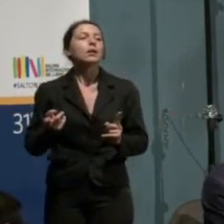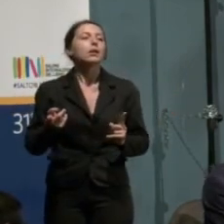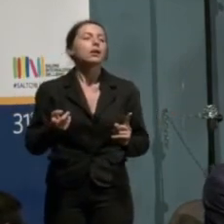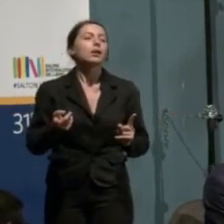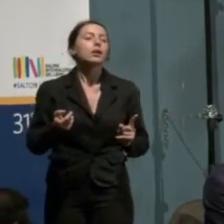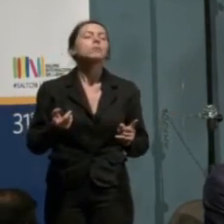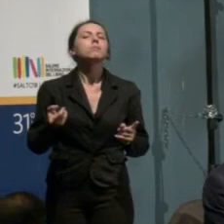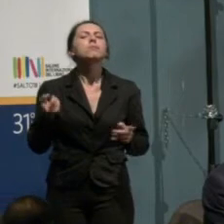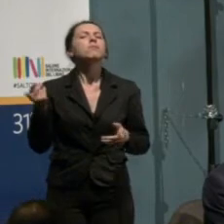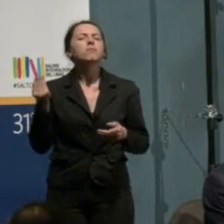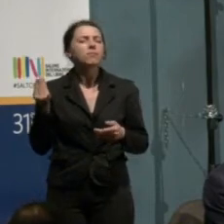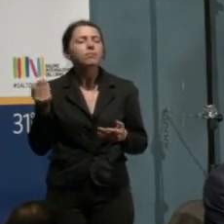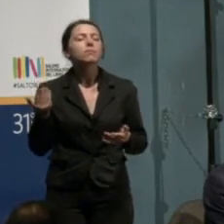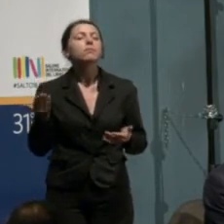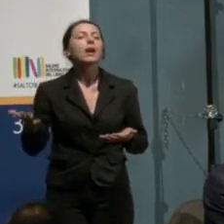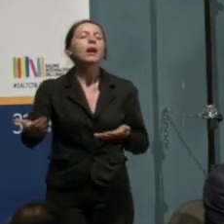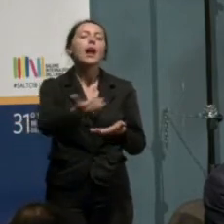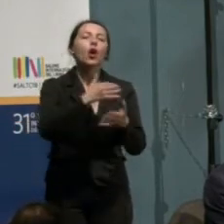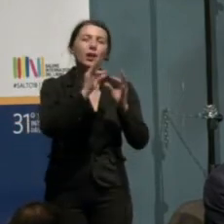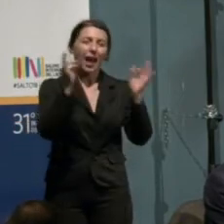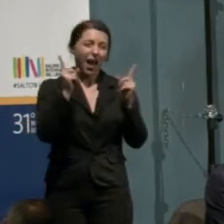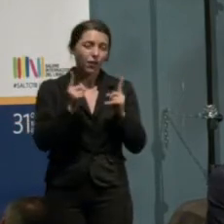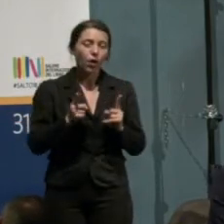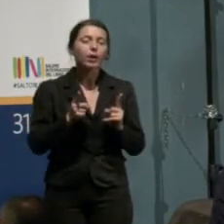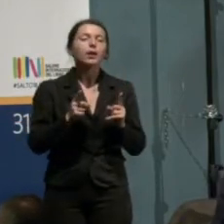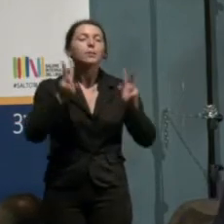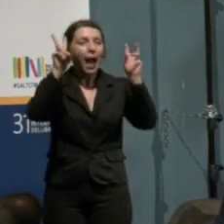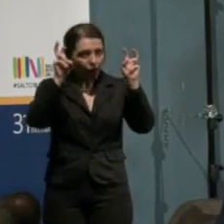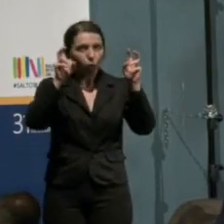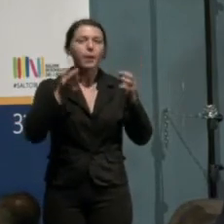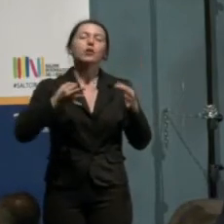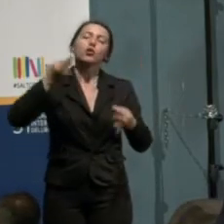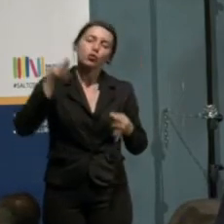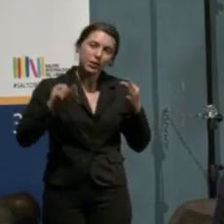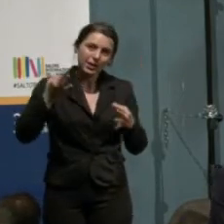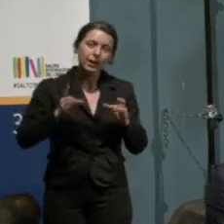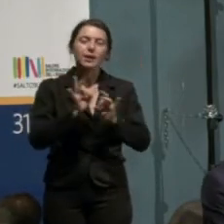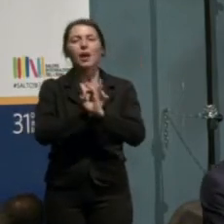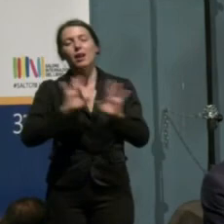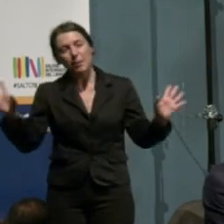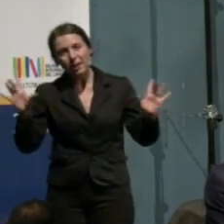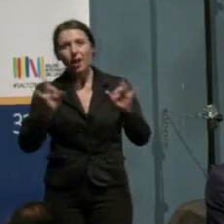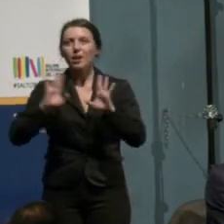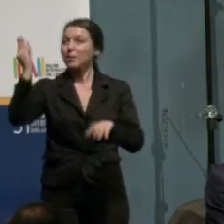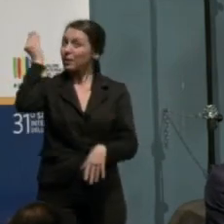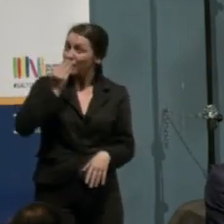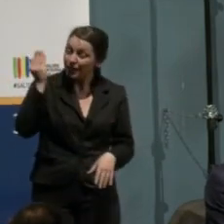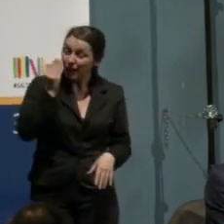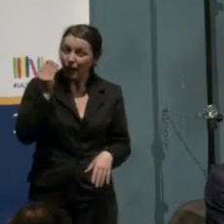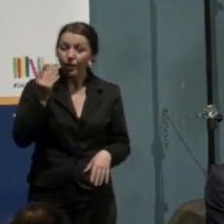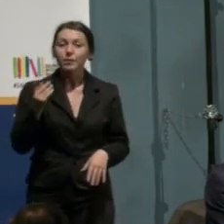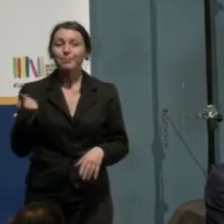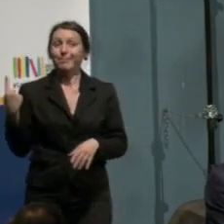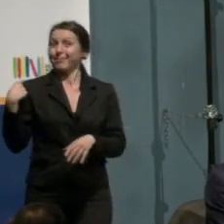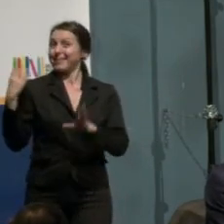una raccolta di aforismi sul discorso della giustizia della libertà della libertà di pensiero e l'altra